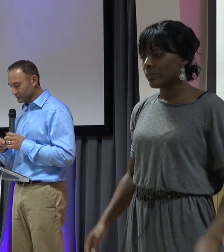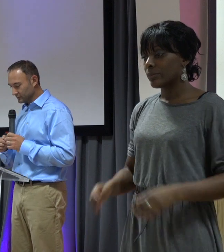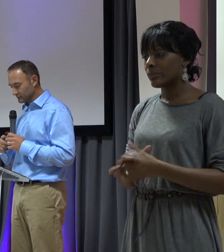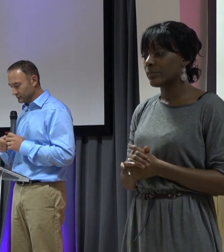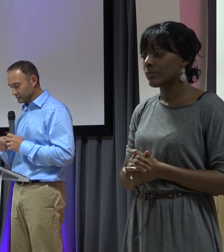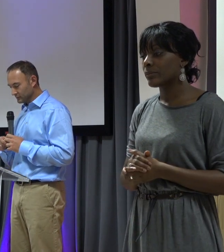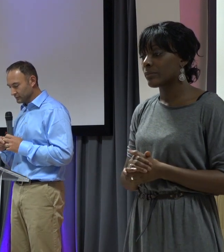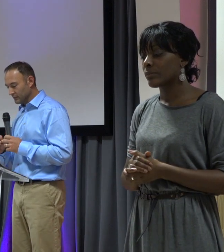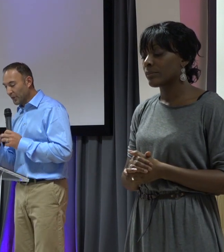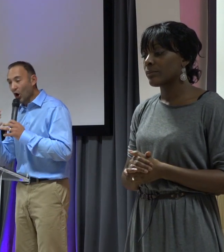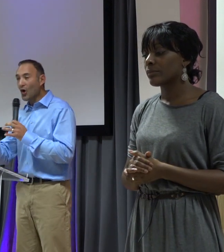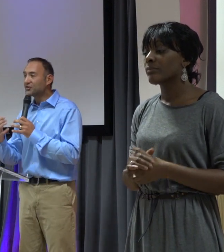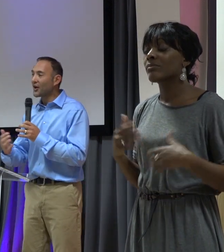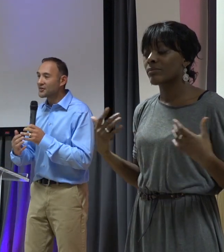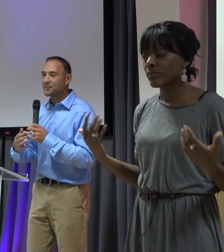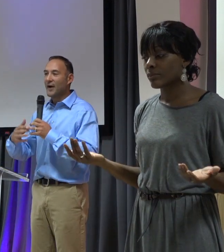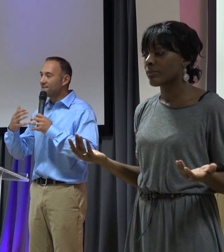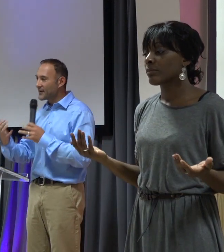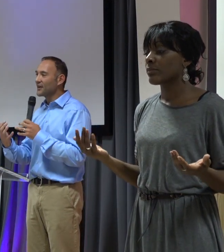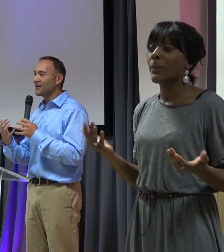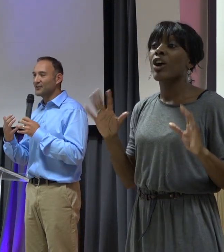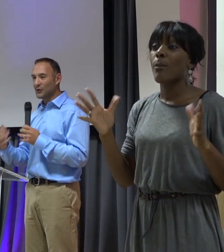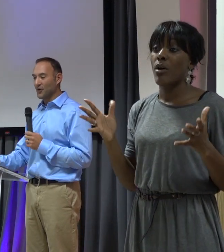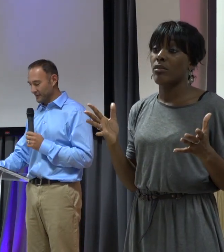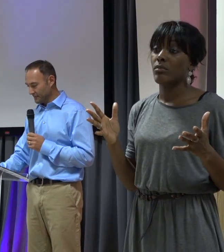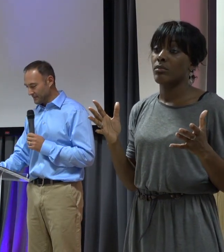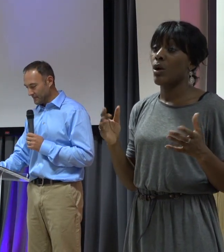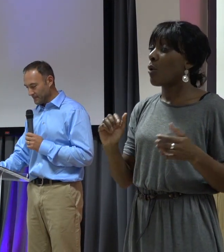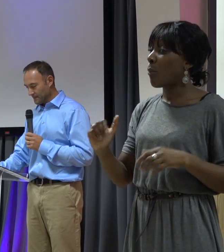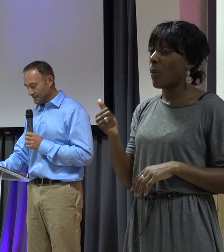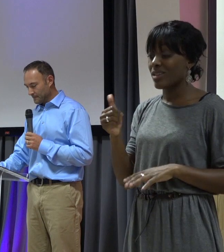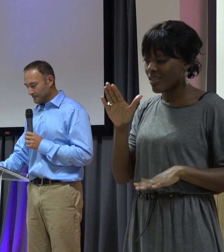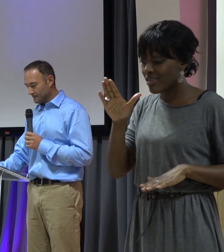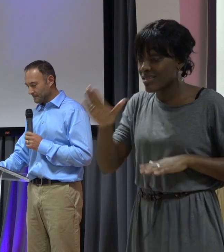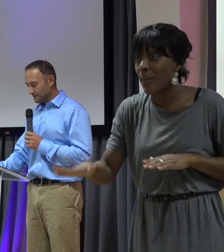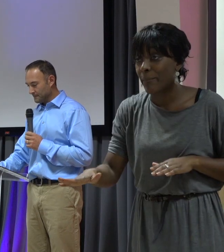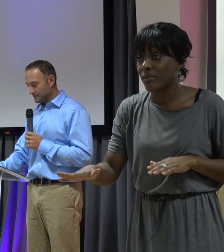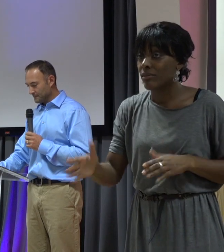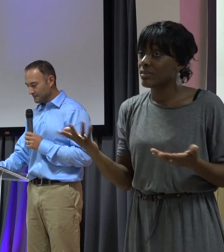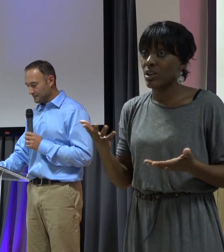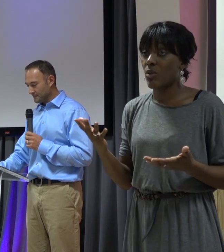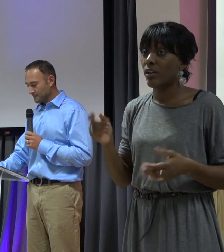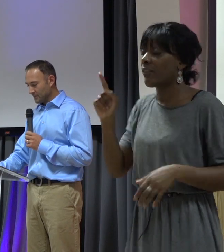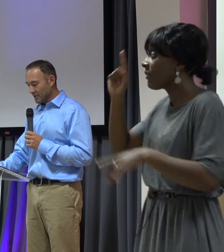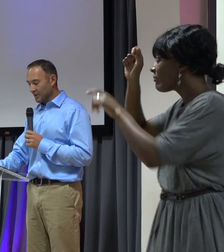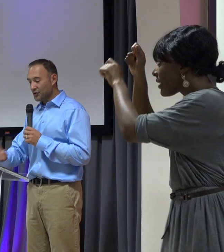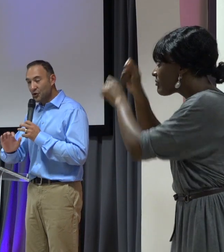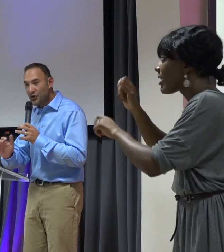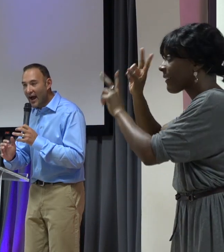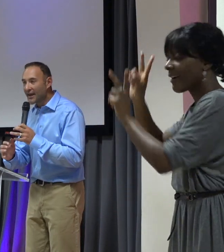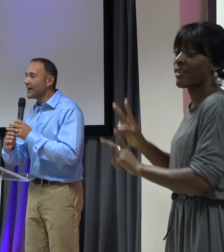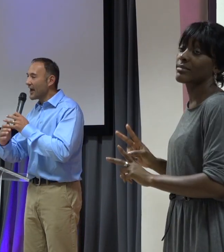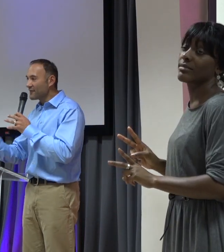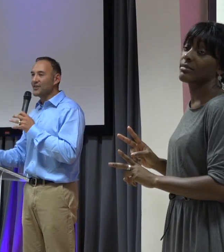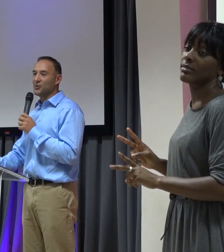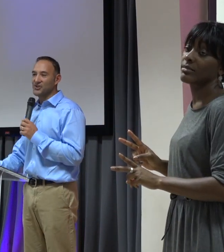mauvaises manières qui existent. But it all starts by fearing the Lord. Mais ça commence par la crainte de l'Éternel. Do